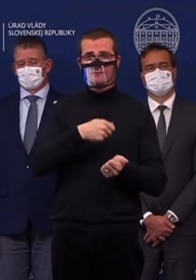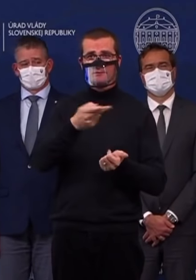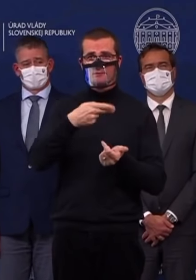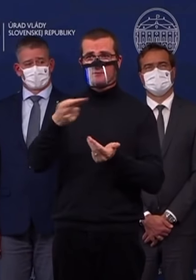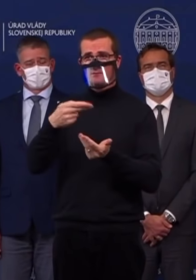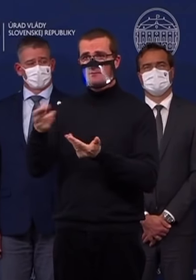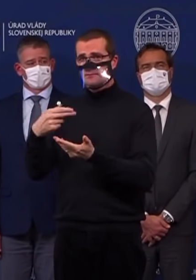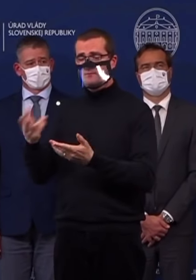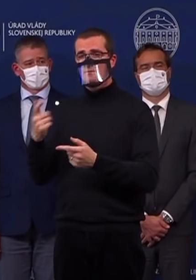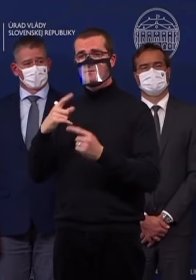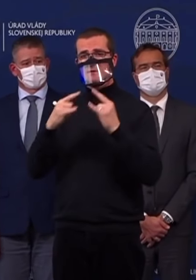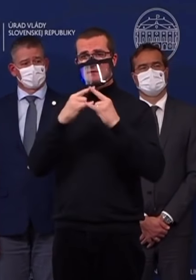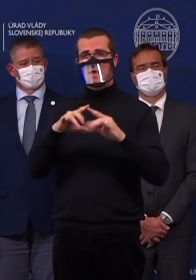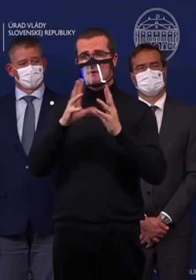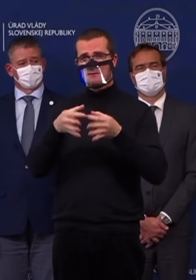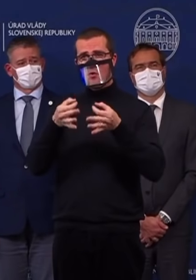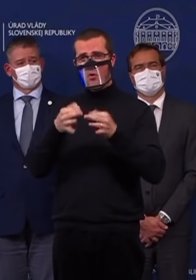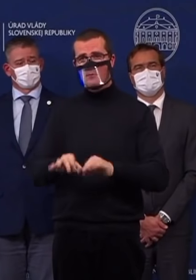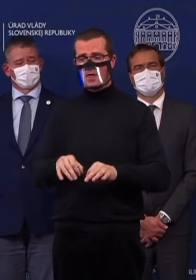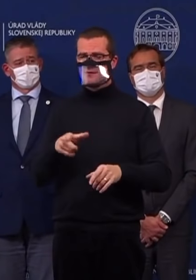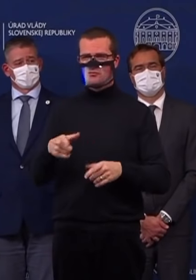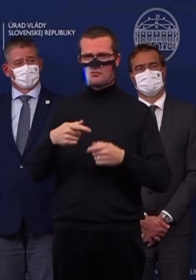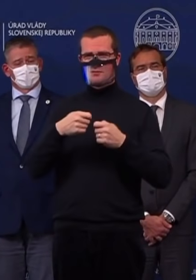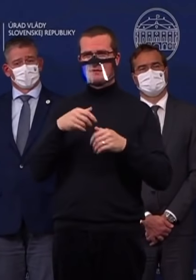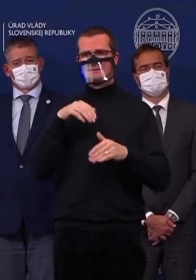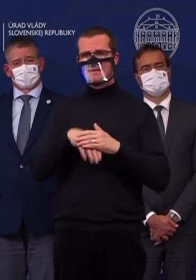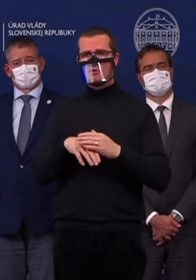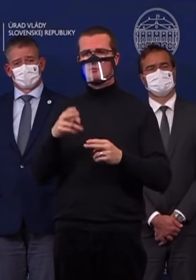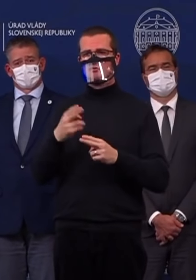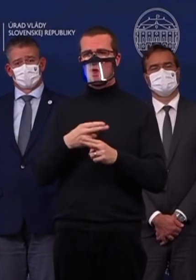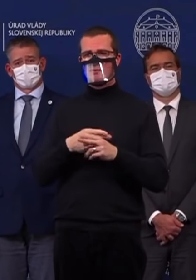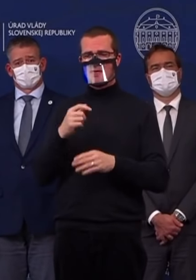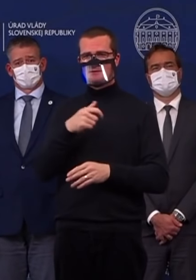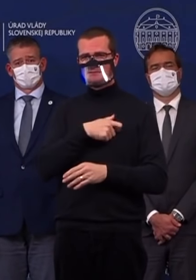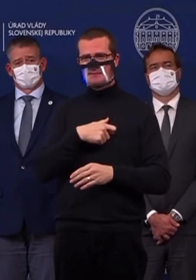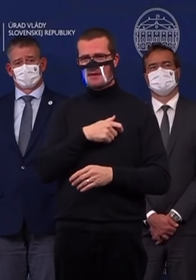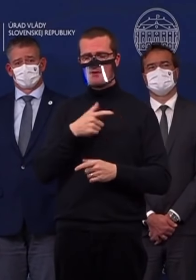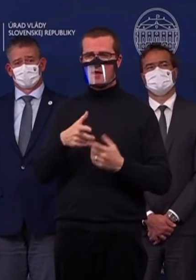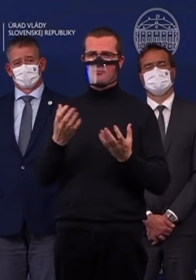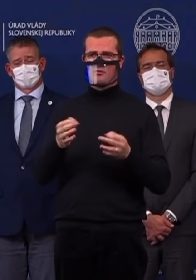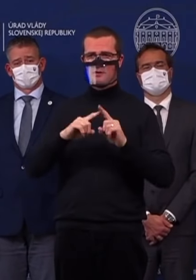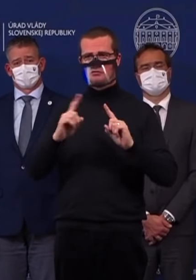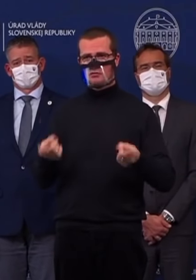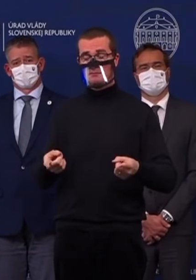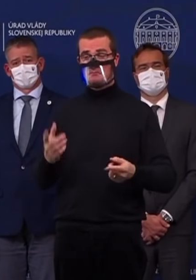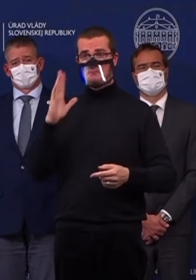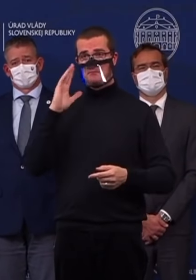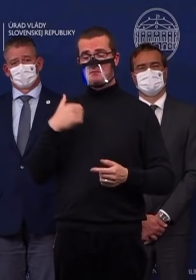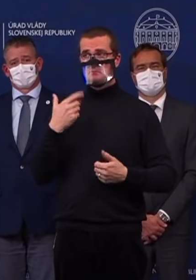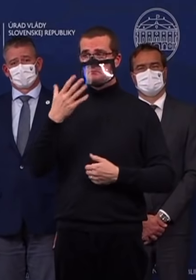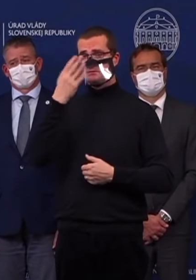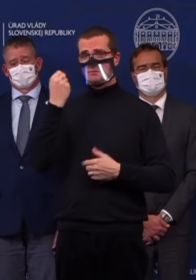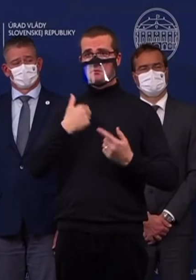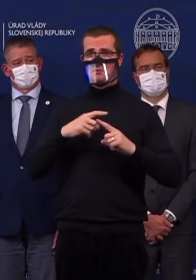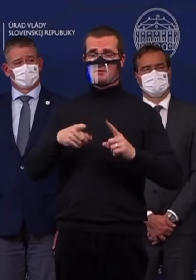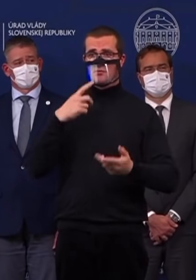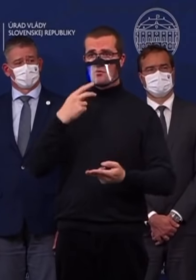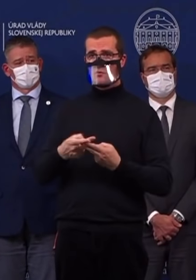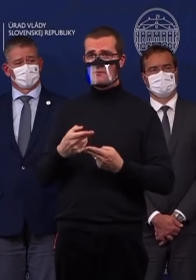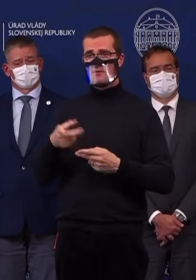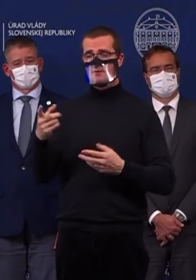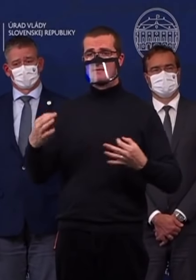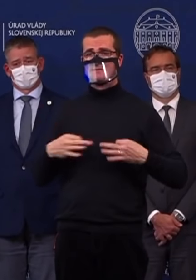všetko zo zásob štátnej správy, či už rezortu obrany vnútra alebo nejakého iného. Neviem, či som zabudol ešte na niečo iné odpovedať, možno k